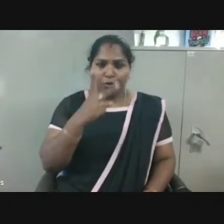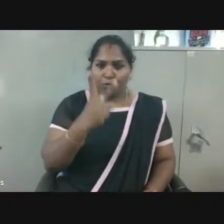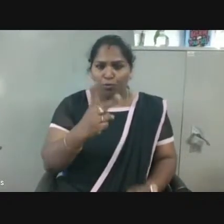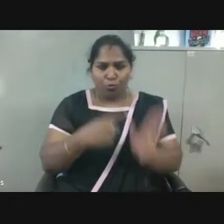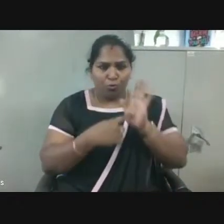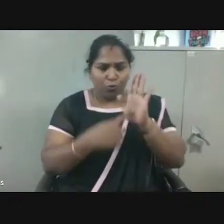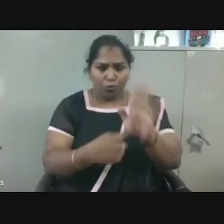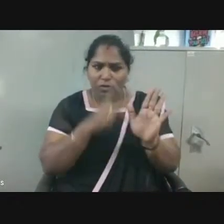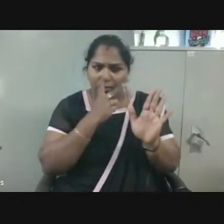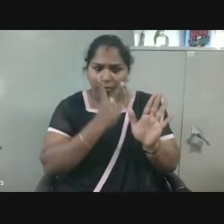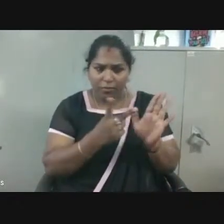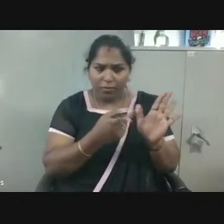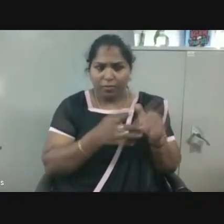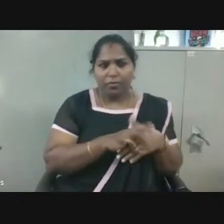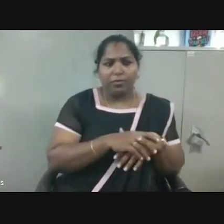ഇതിനകത്ത്